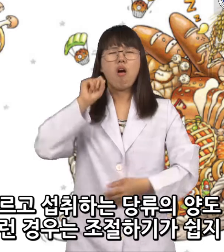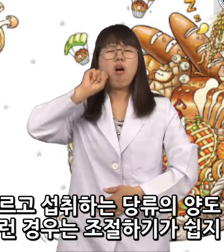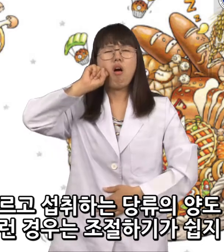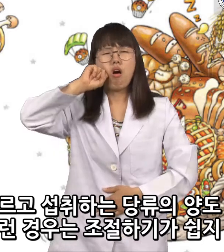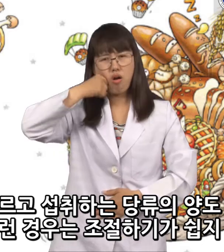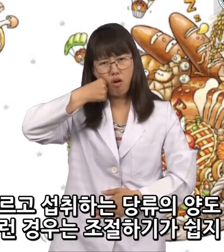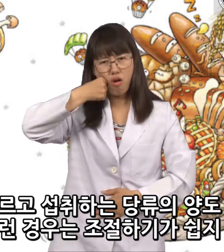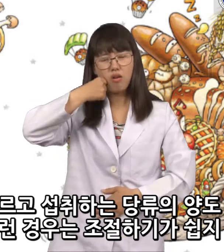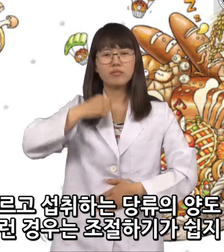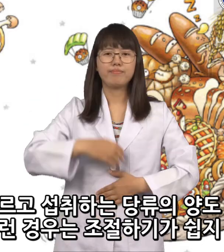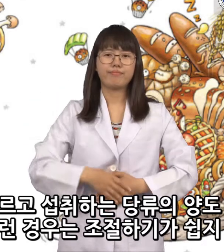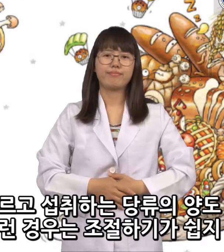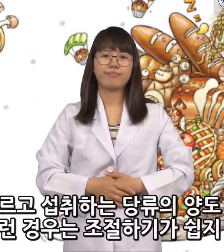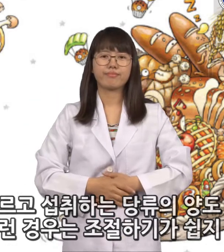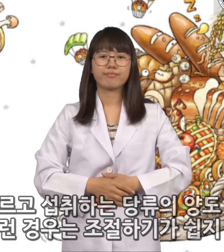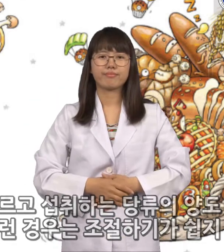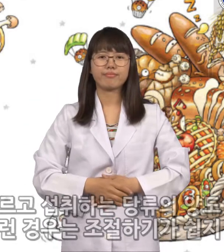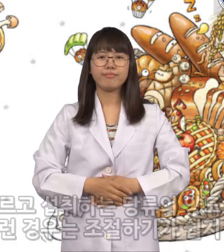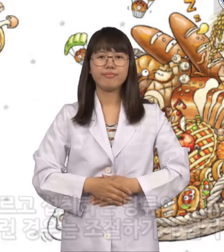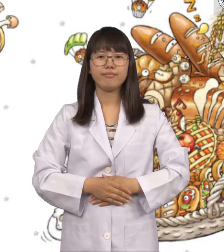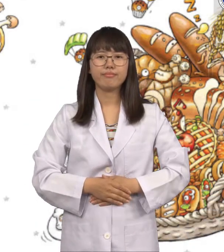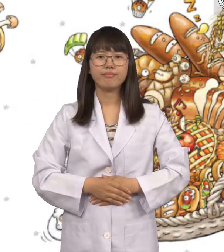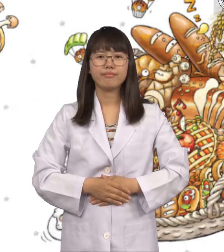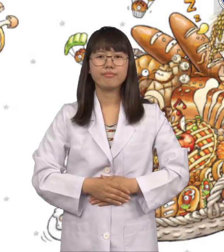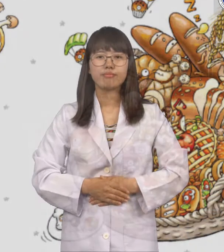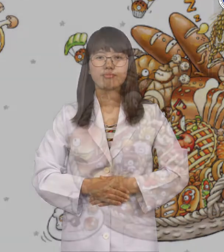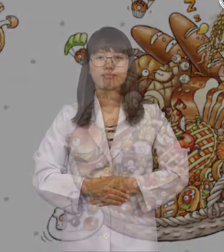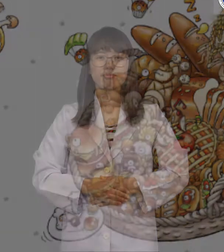쉽지 않습니다.